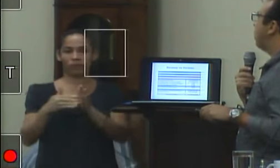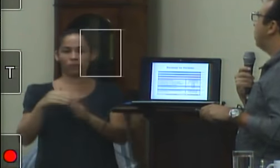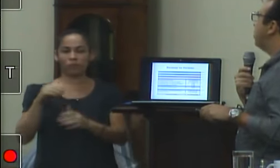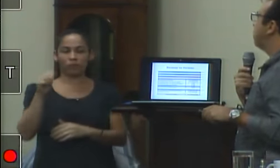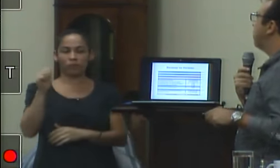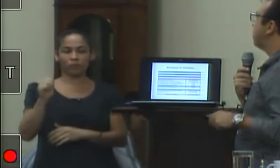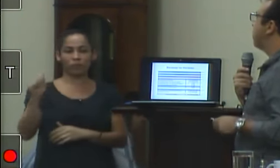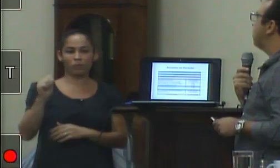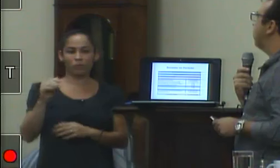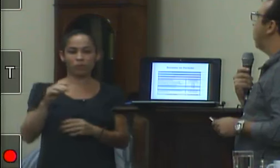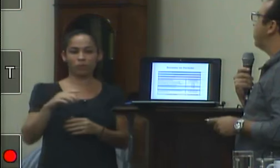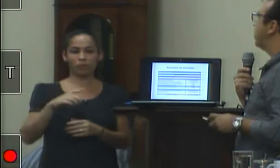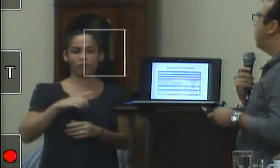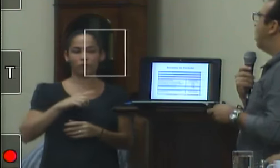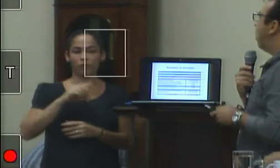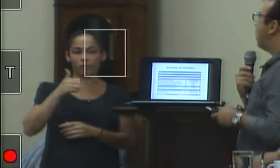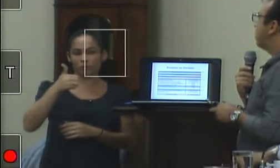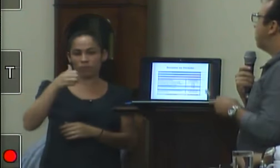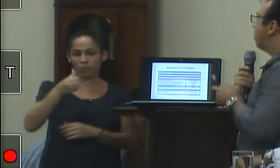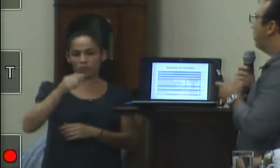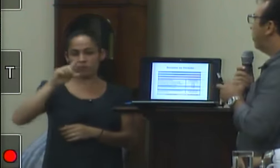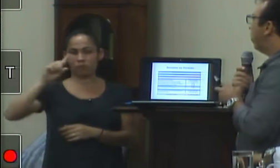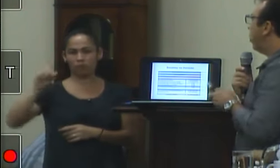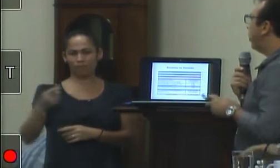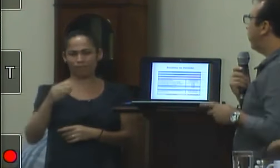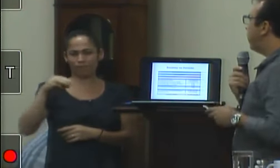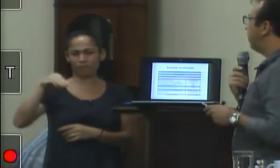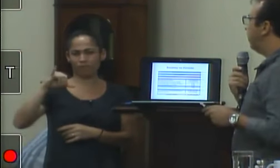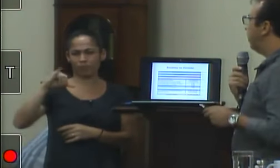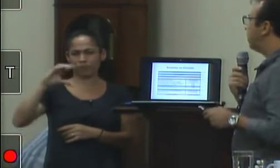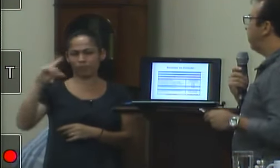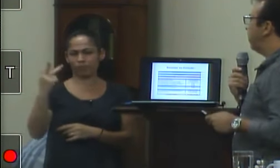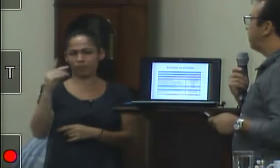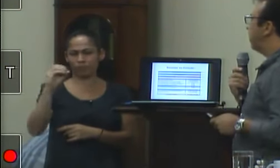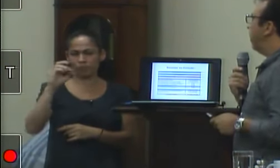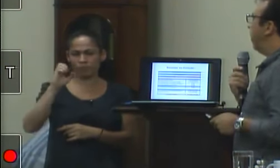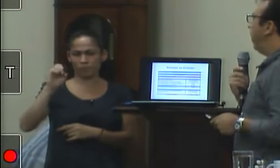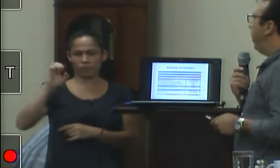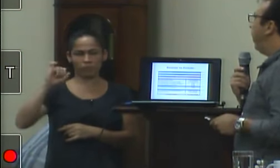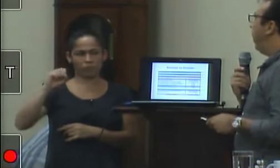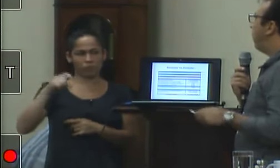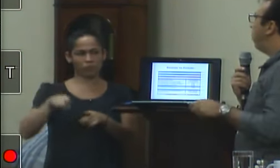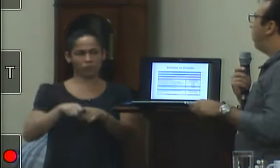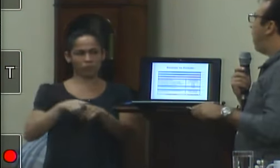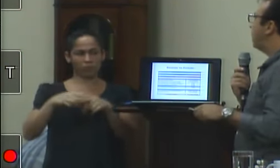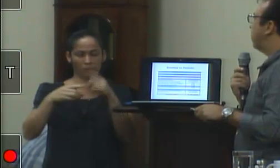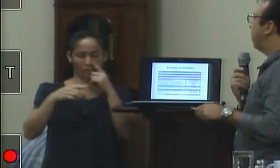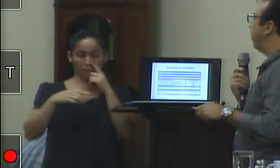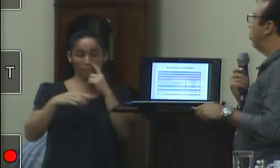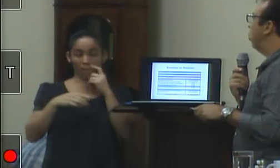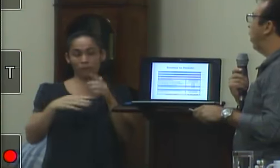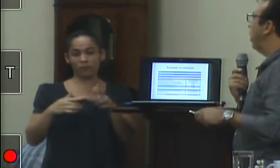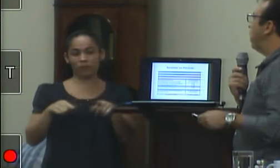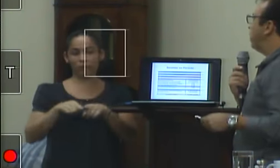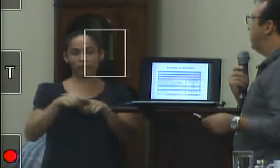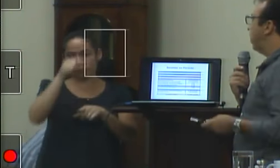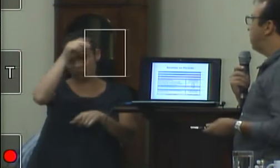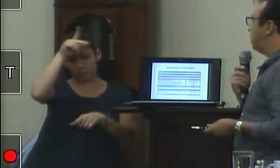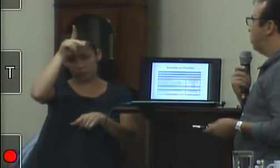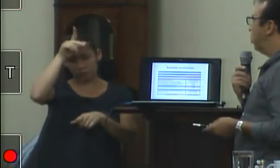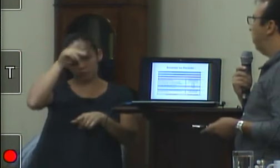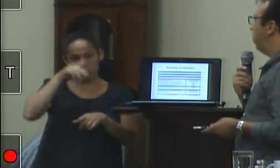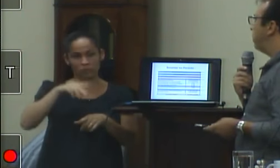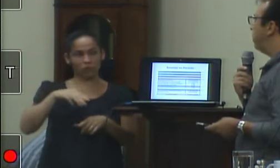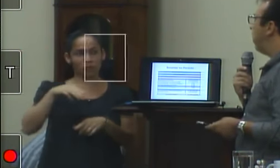totais na ordem de 16.488.576. por parte da prefeitura, cerca